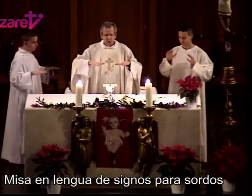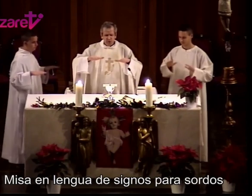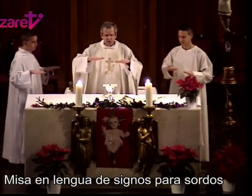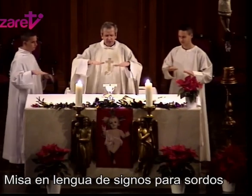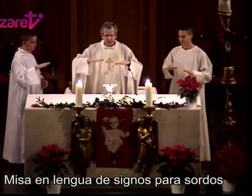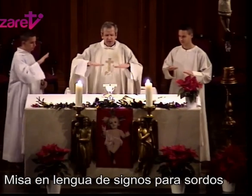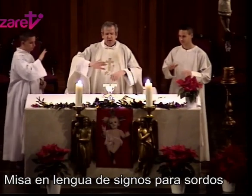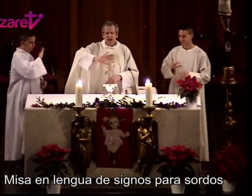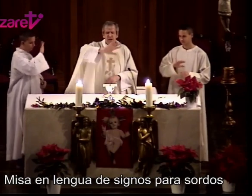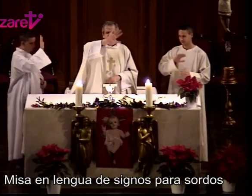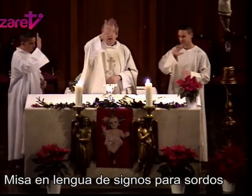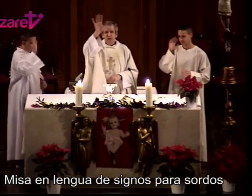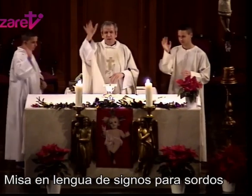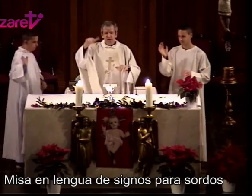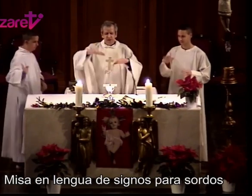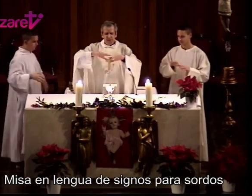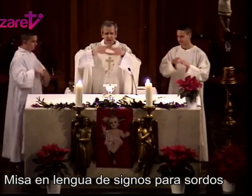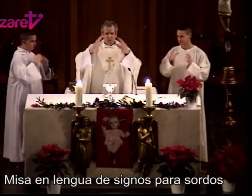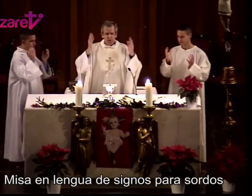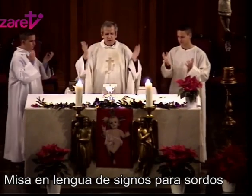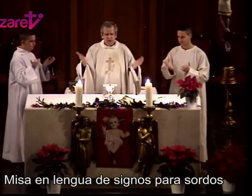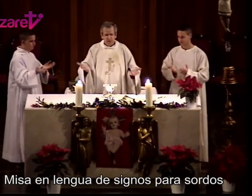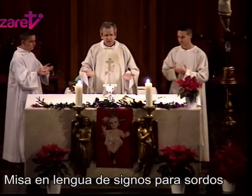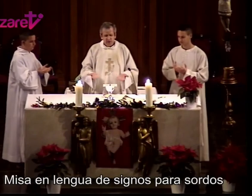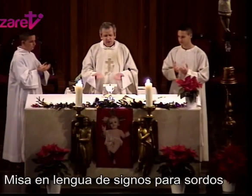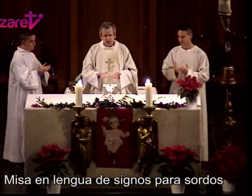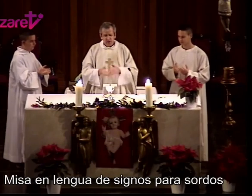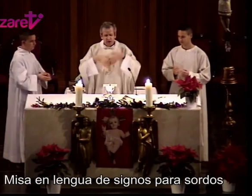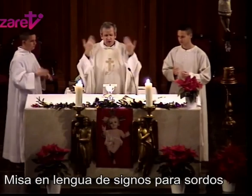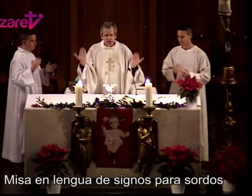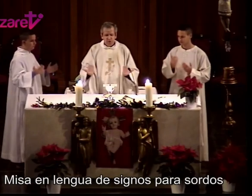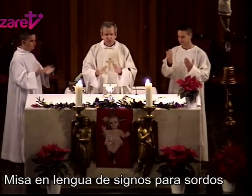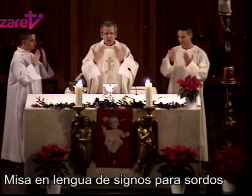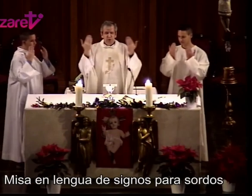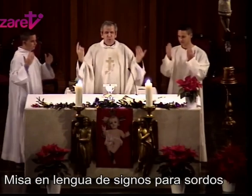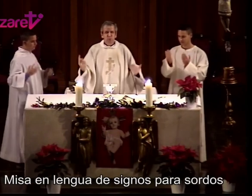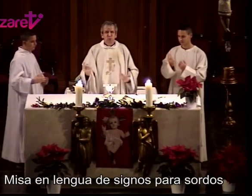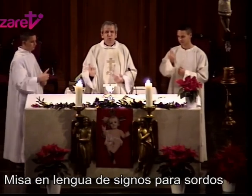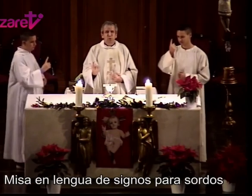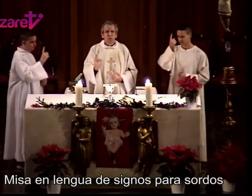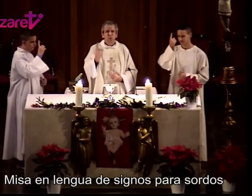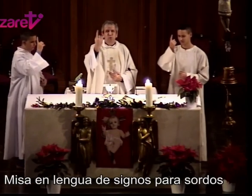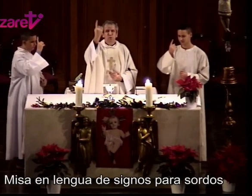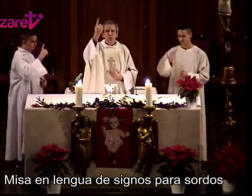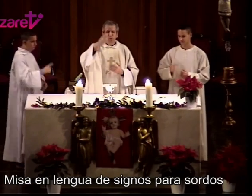Llenos están el cielo y la tierra de tu